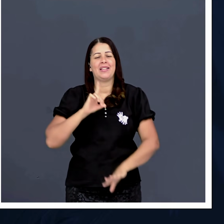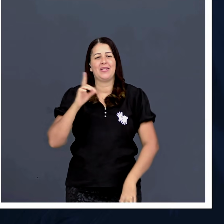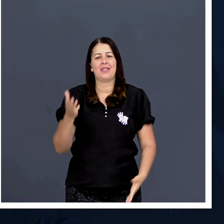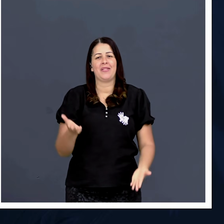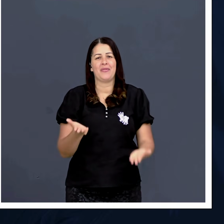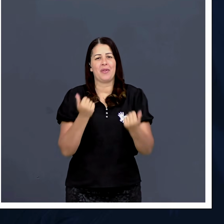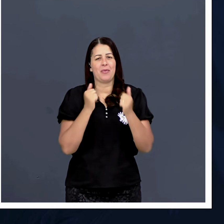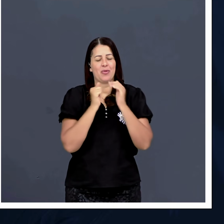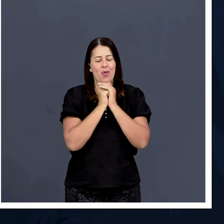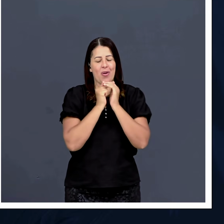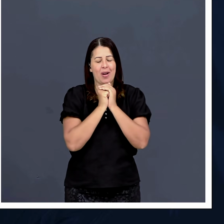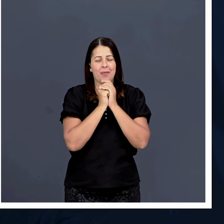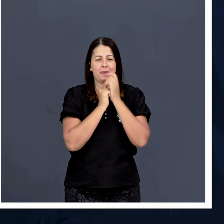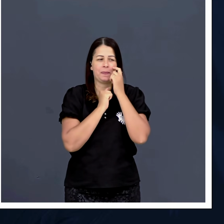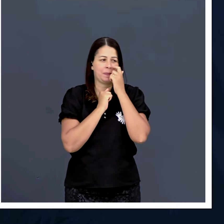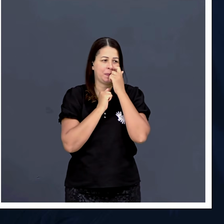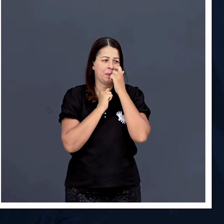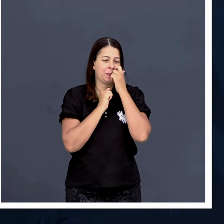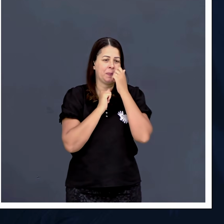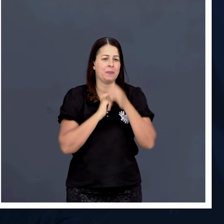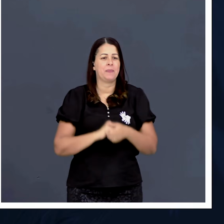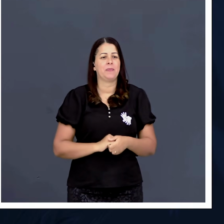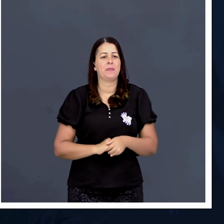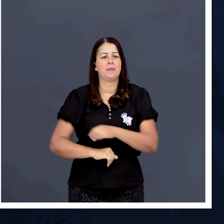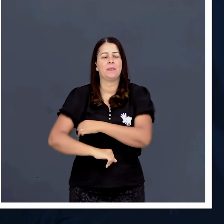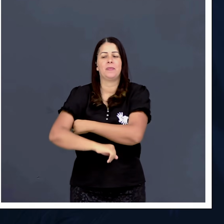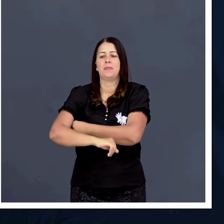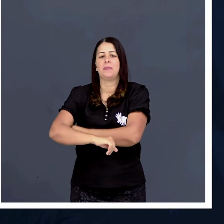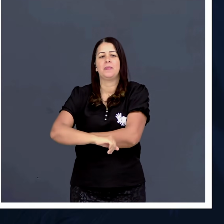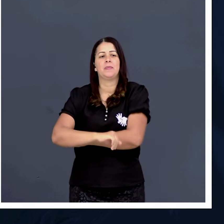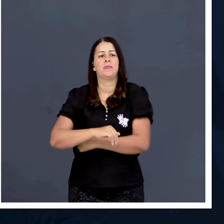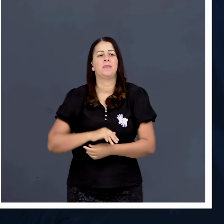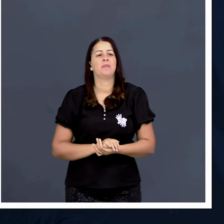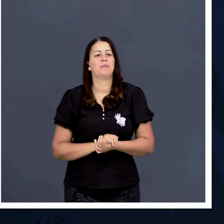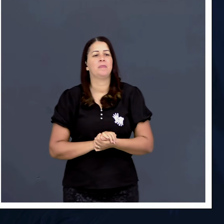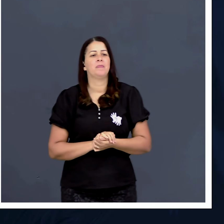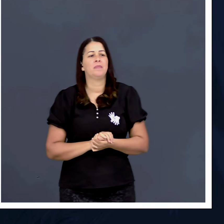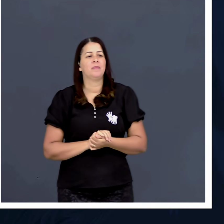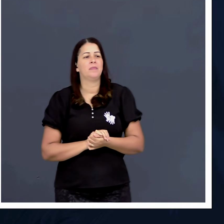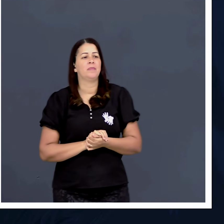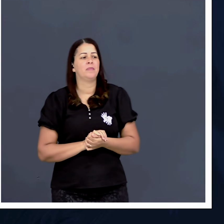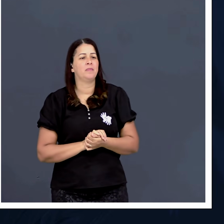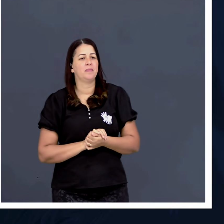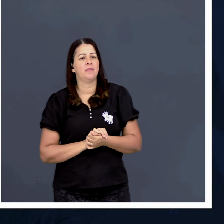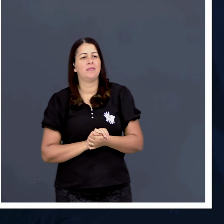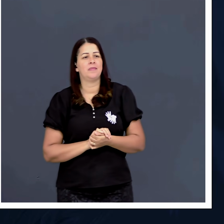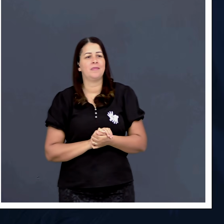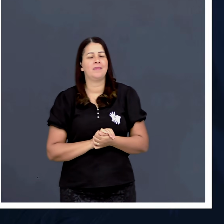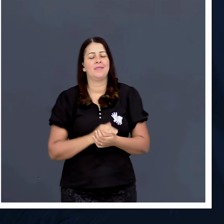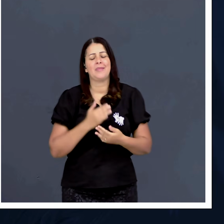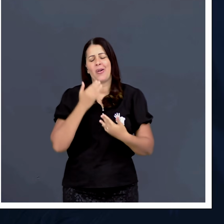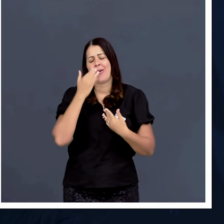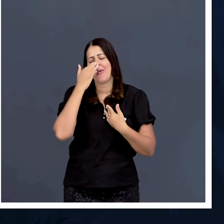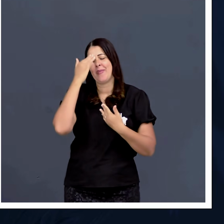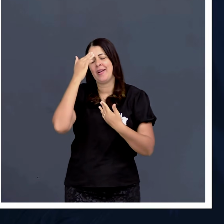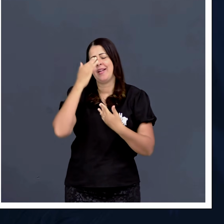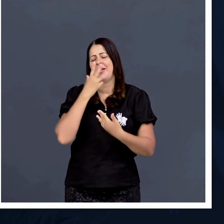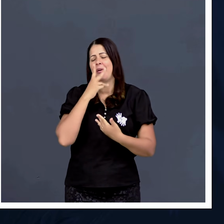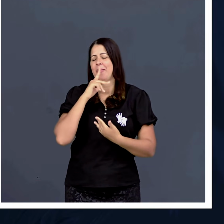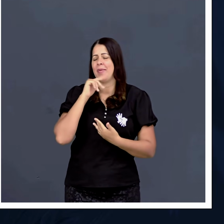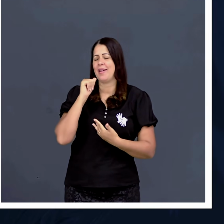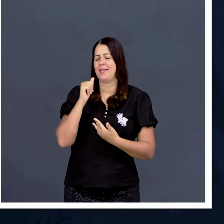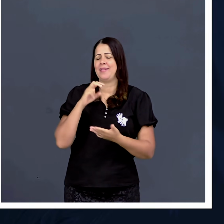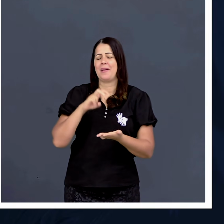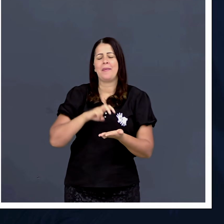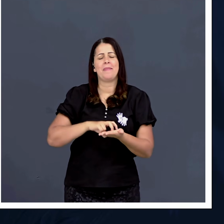orar. Feche os seus olhos, curve a sua cabeça. Vamos orar ao nosso Deus. Obrigada, Pai, por